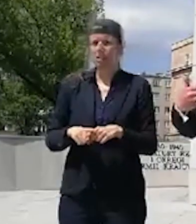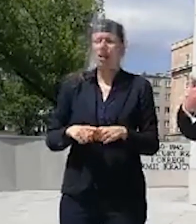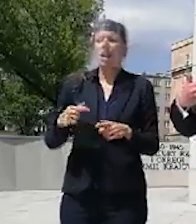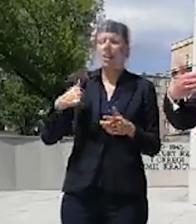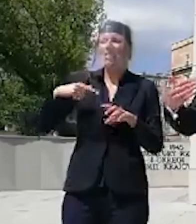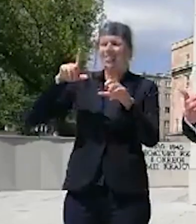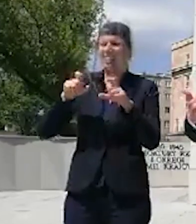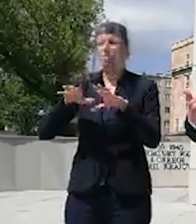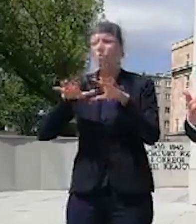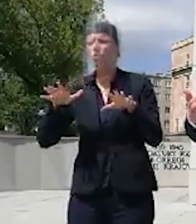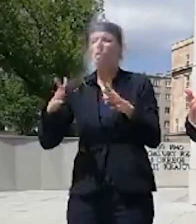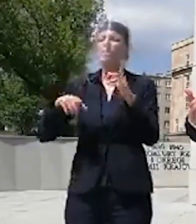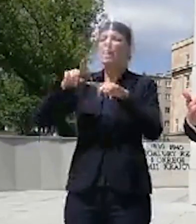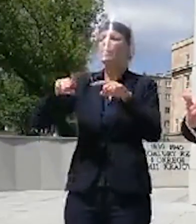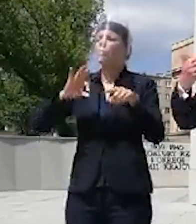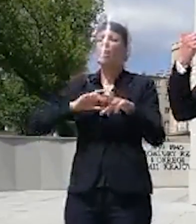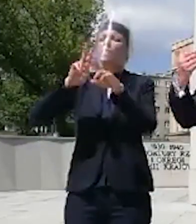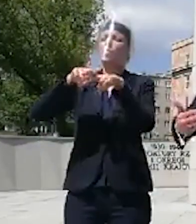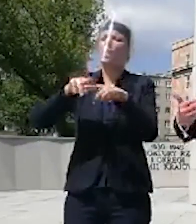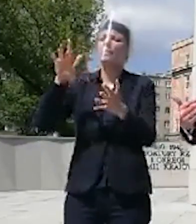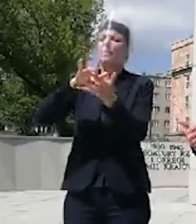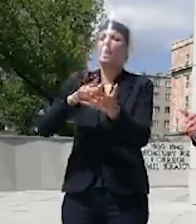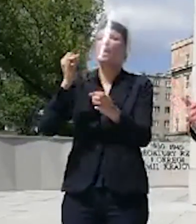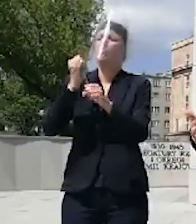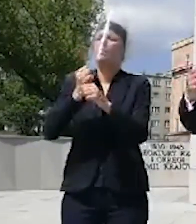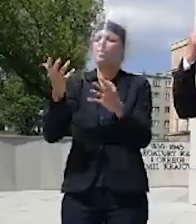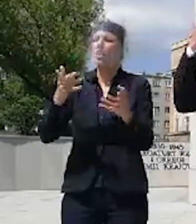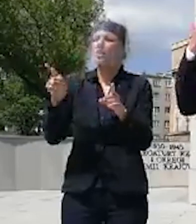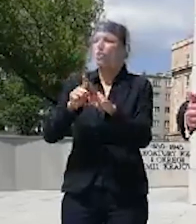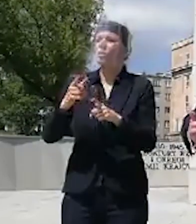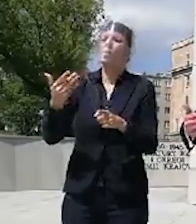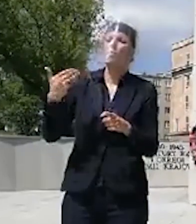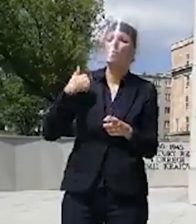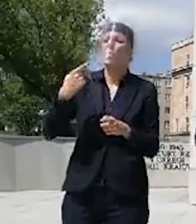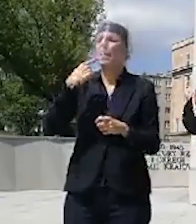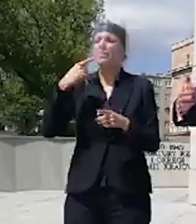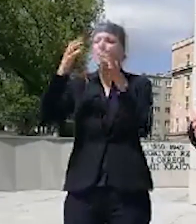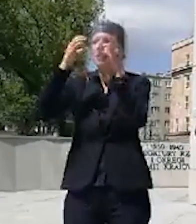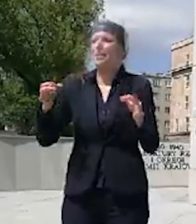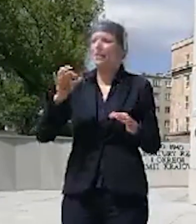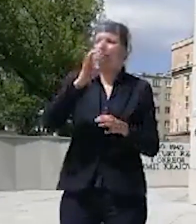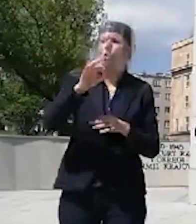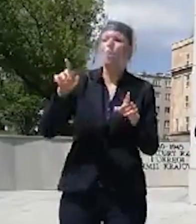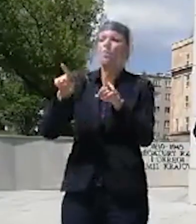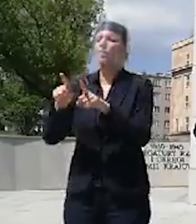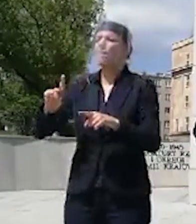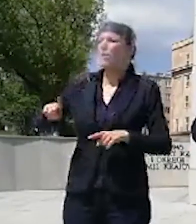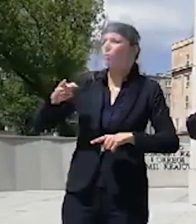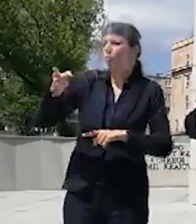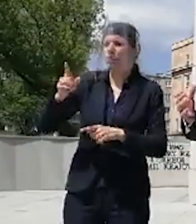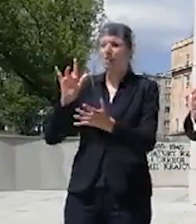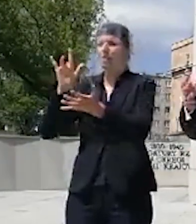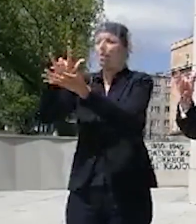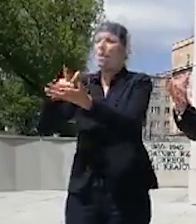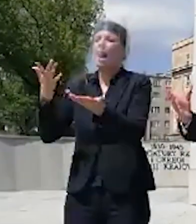od tego, w ilu krajach pracowałem w mojej fundacji. Zaczynałem uczyć się mandaryńskiego, jak zaczęliśmy pracę w Chinach, francuskiego, jak w krajach frankofońskich, ale